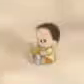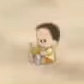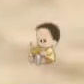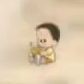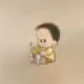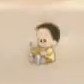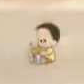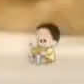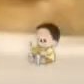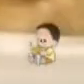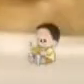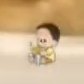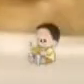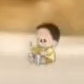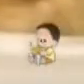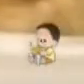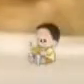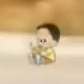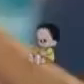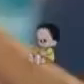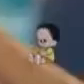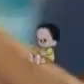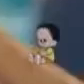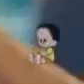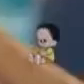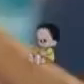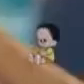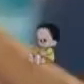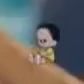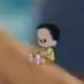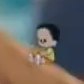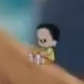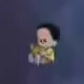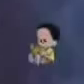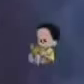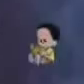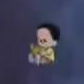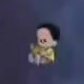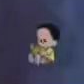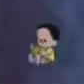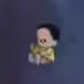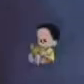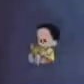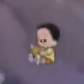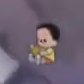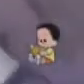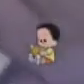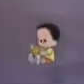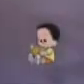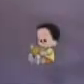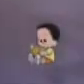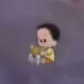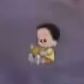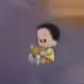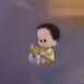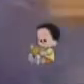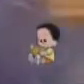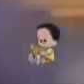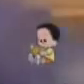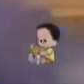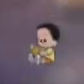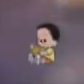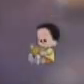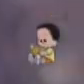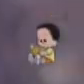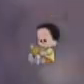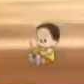observava. Ele coloca o canudo na boca, duas crianças o olham e riem. Ele se sente envergonhado, sua mão treme com o copo,